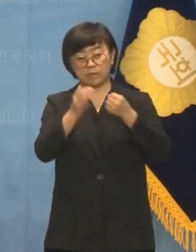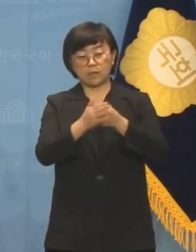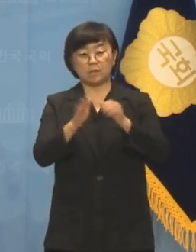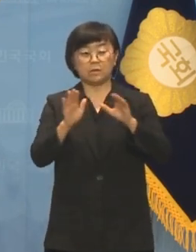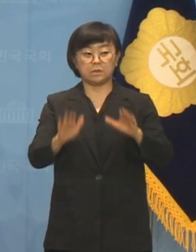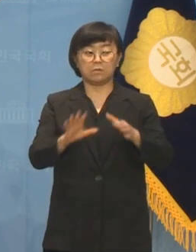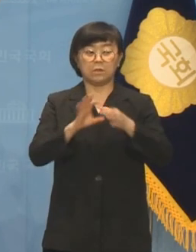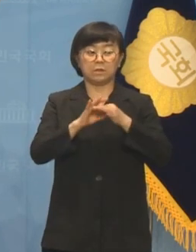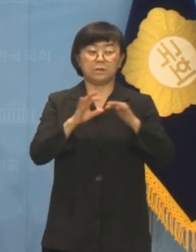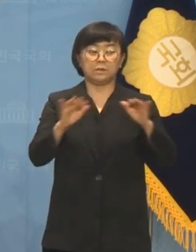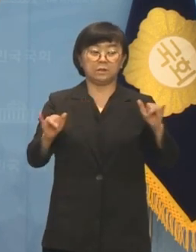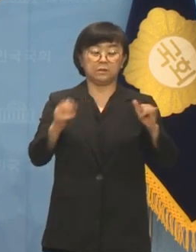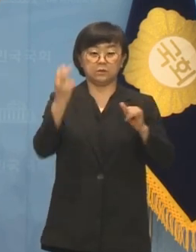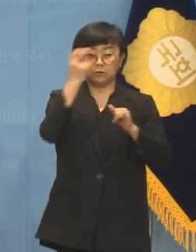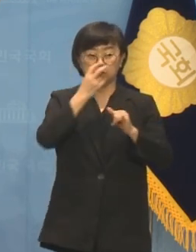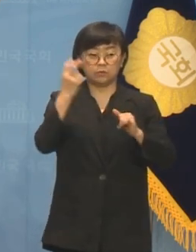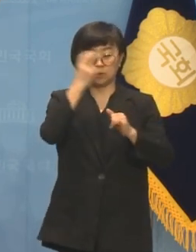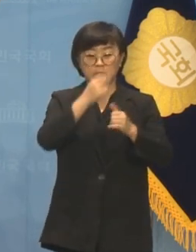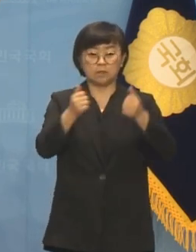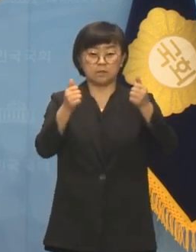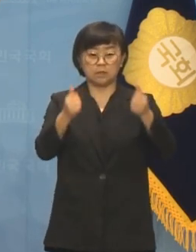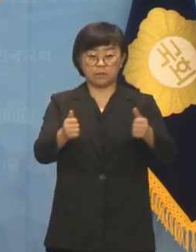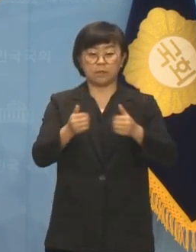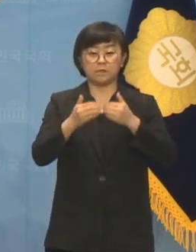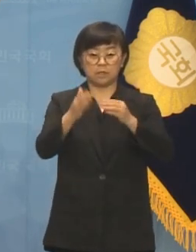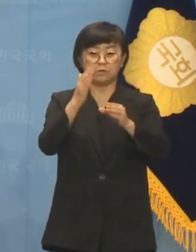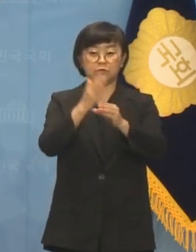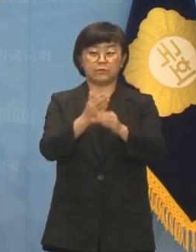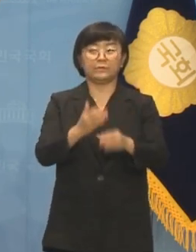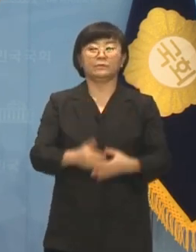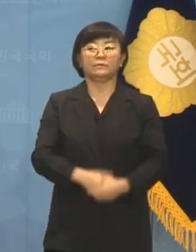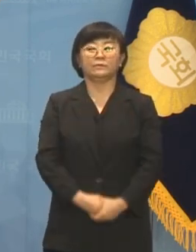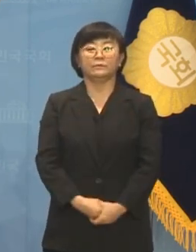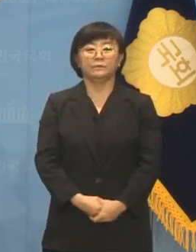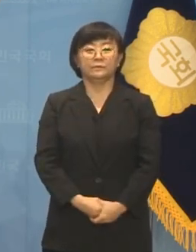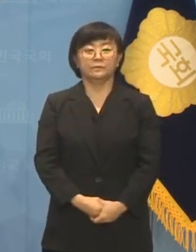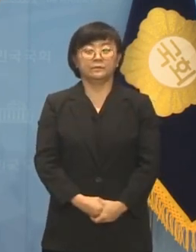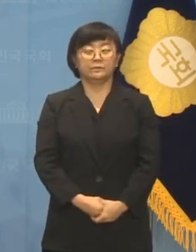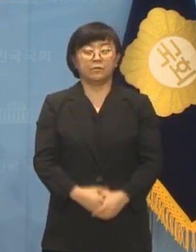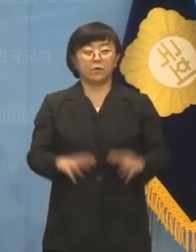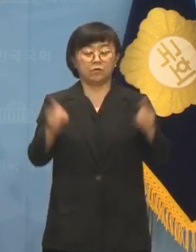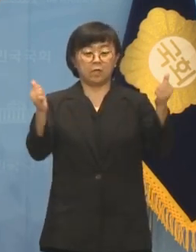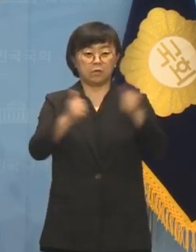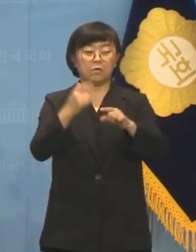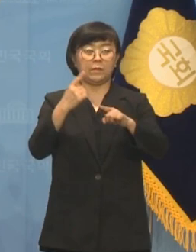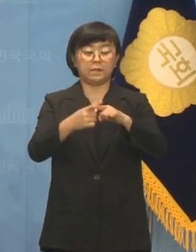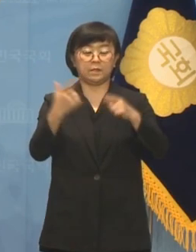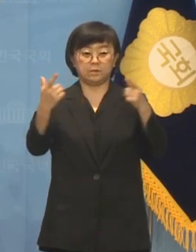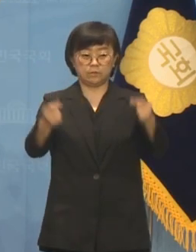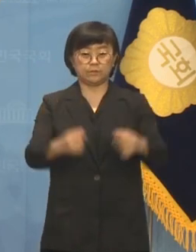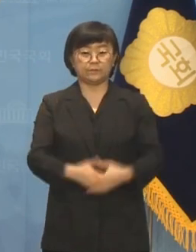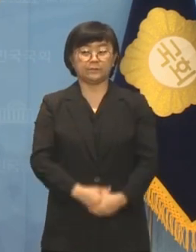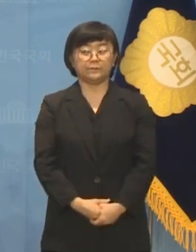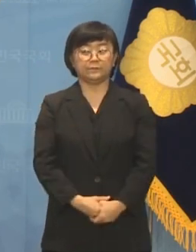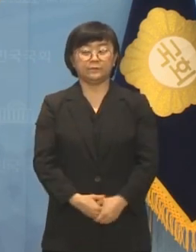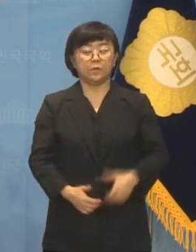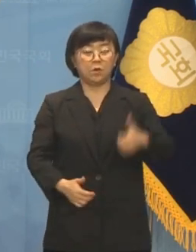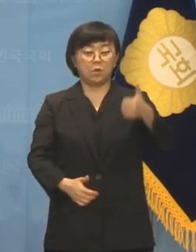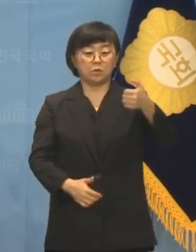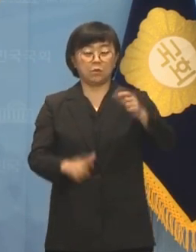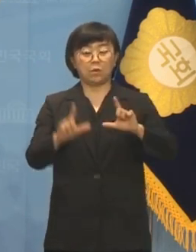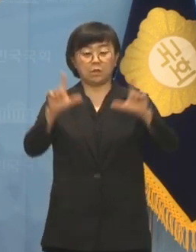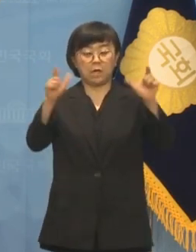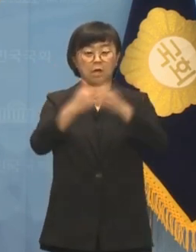현재 관련자들에 대한 수사와 재판이 진행 중입니다. 국회도 마찬가지입니다.